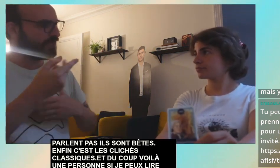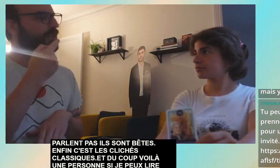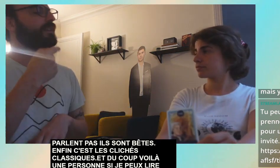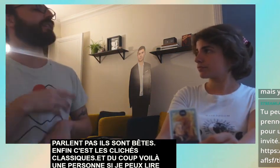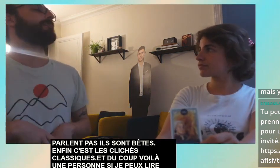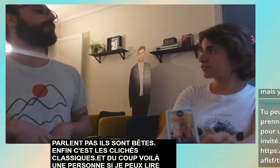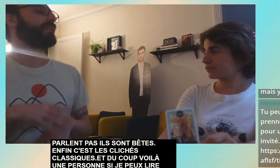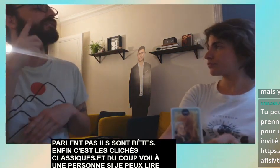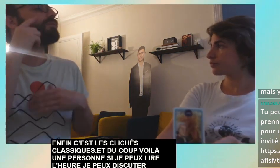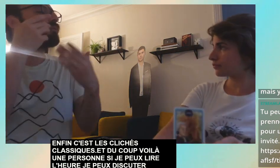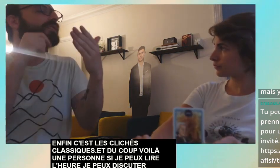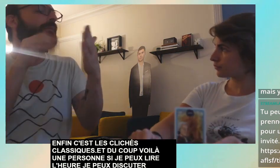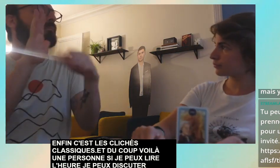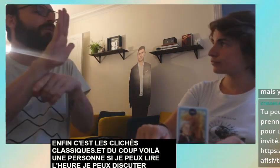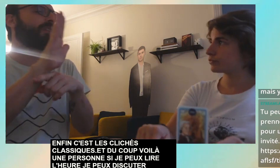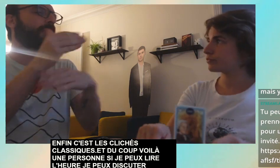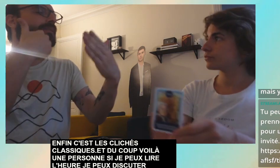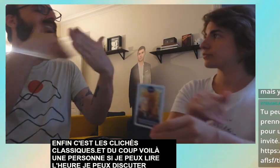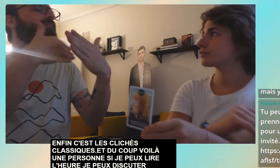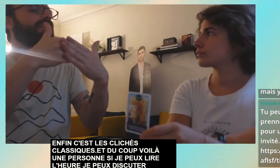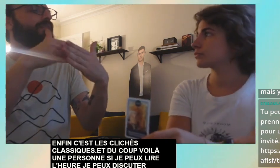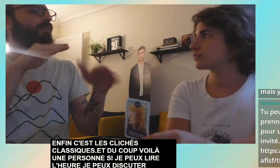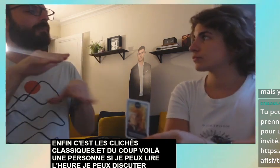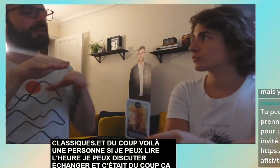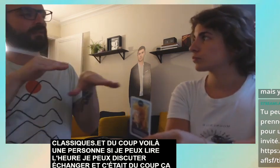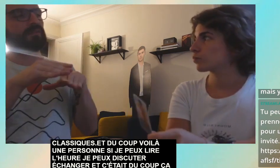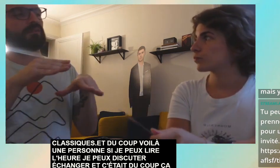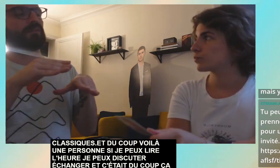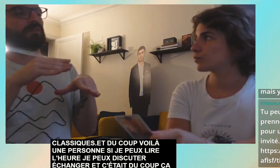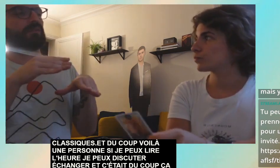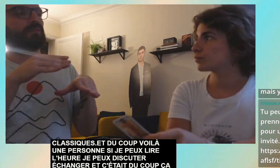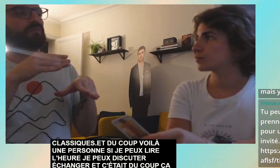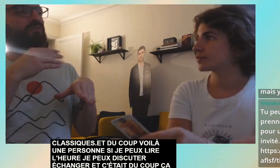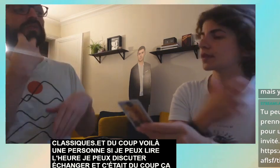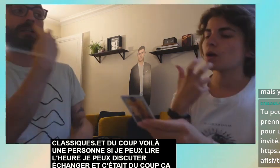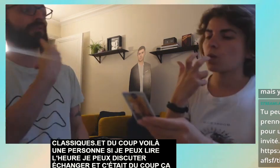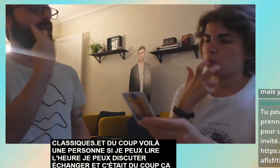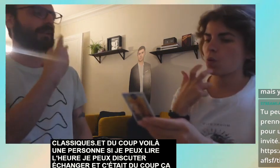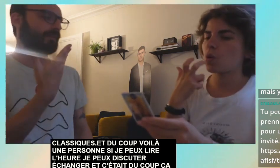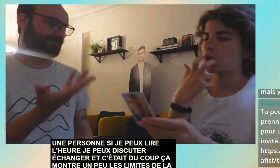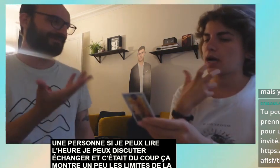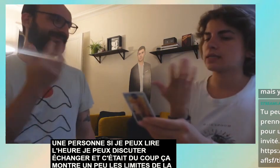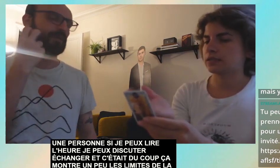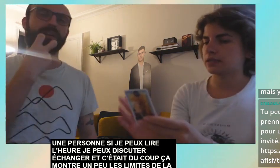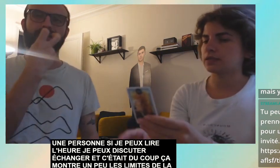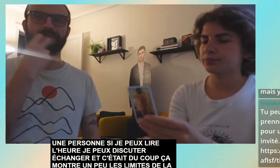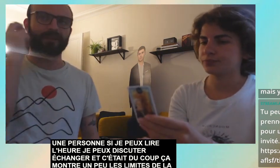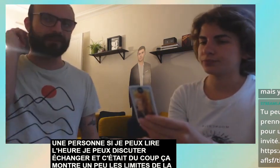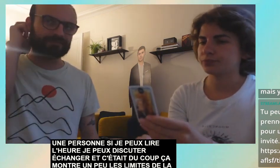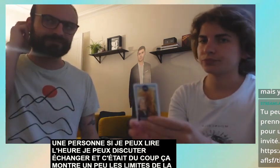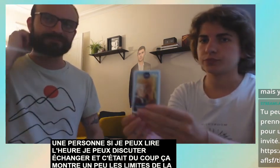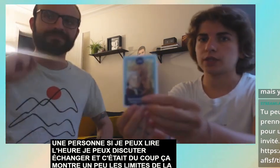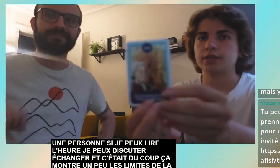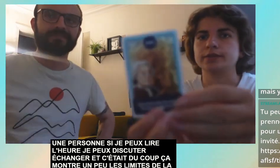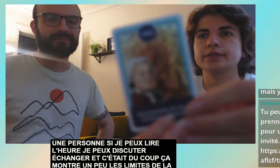échanger. Et c'était du coup, ça montre un peu les limites de la méthode juste lecture labiale. Orale. Orale, voilà. C'est